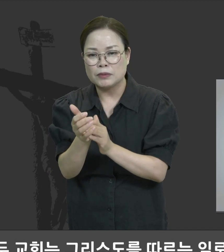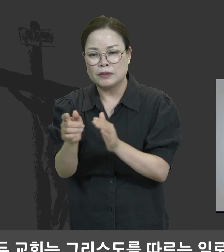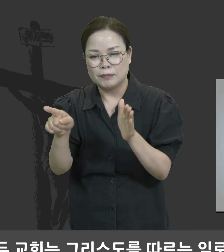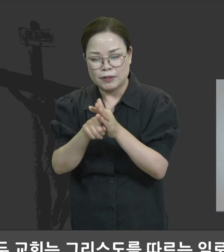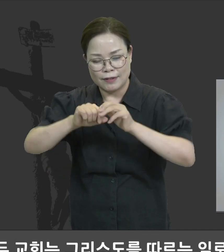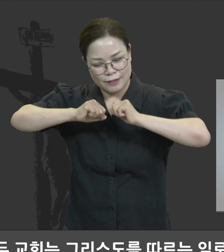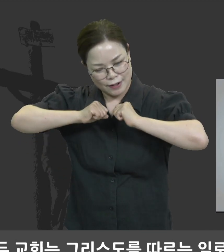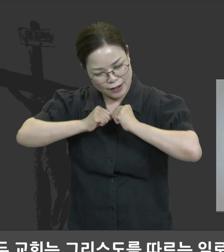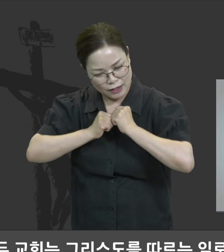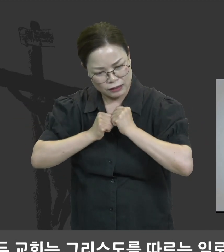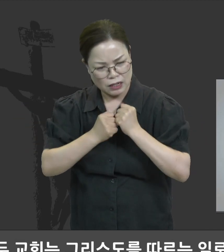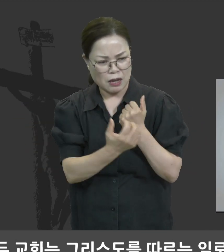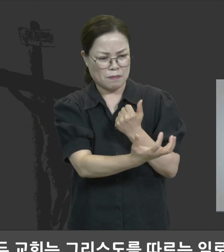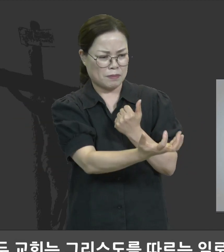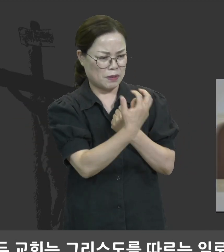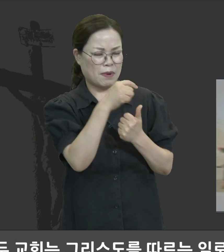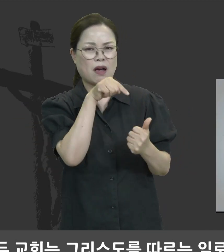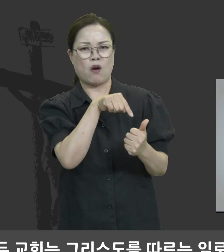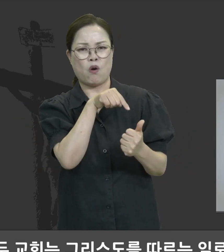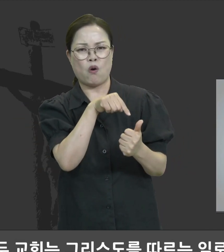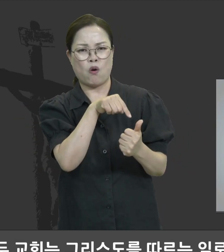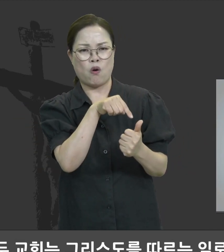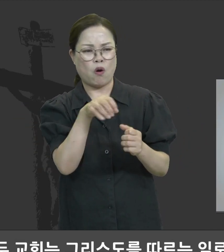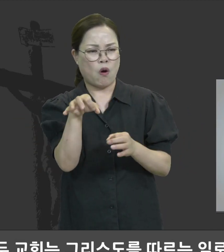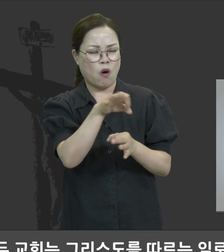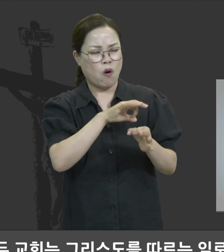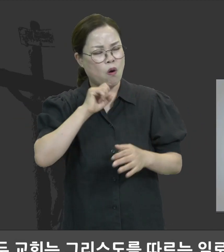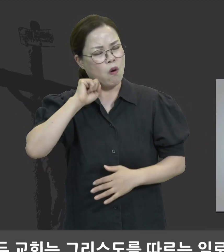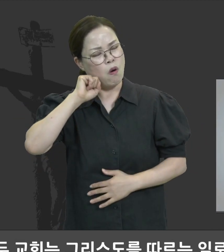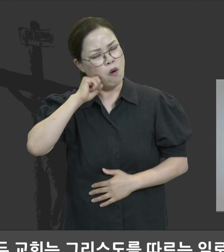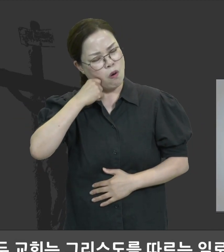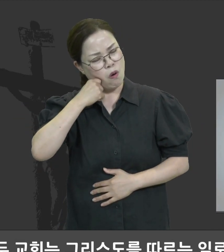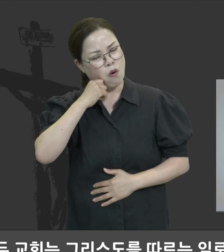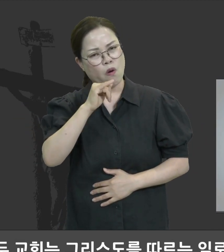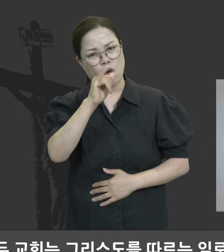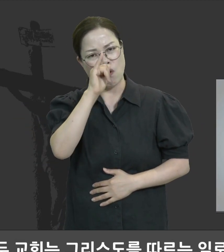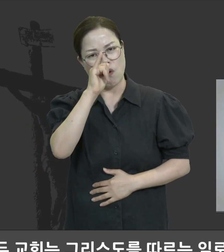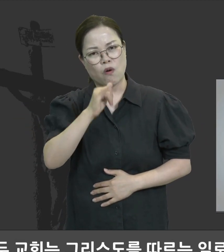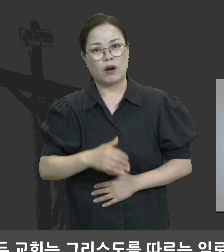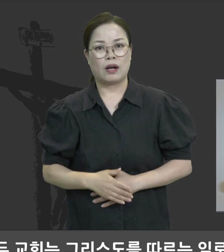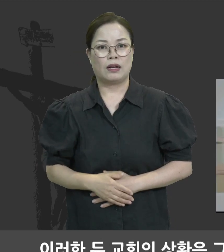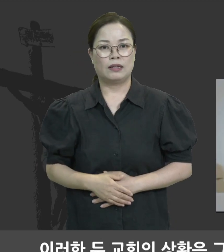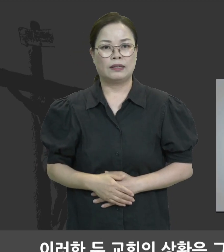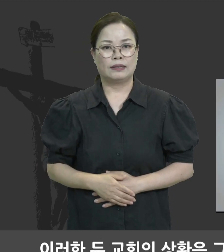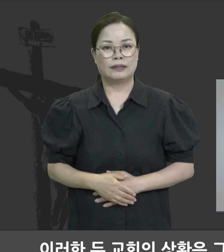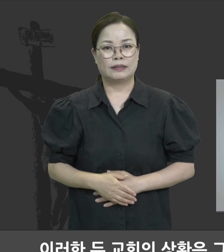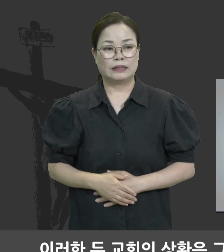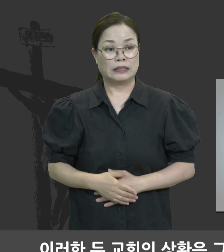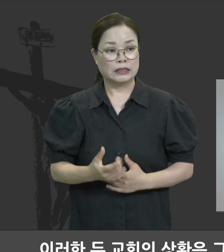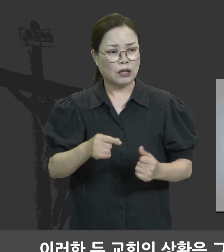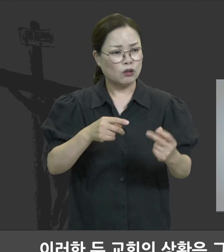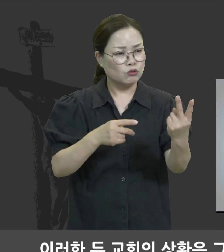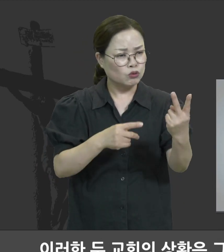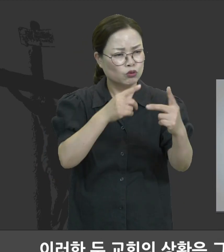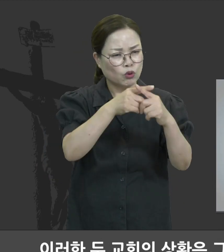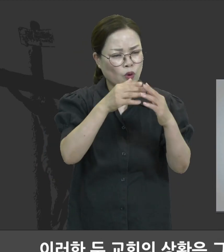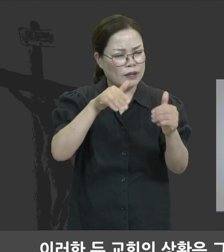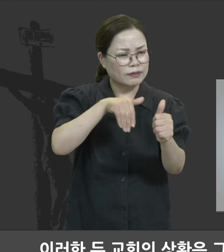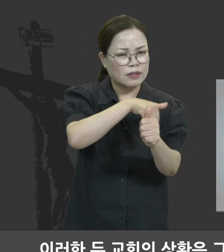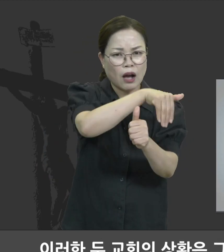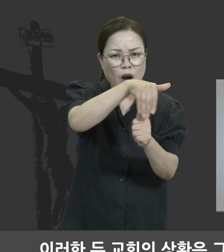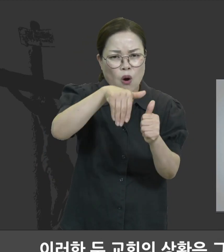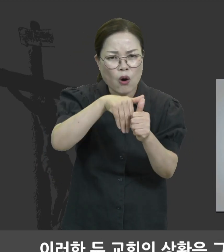인해 부당한 비방을 받았고 경제적인 어려움에 처해 있었습니다. 이러한 두 교회의